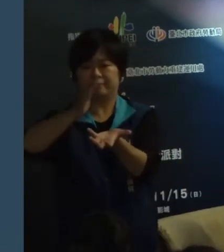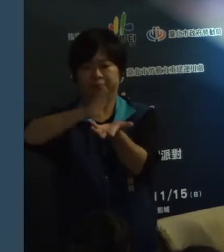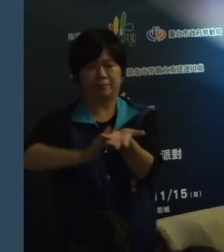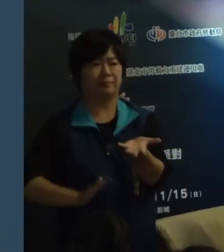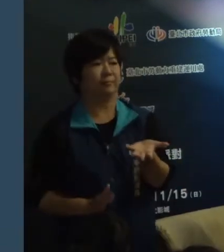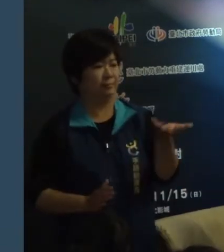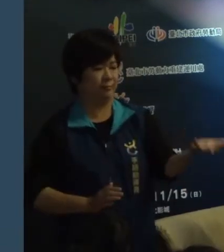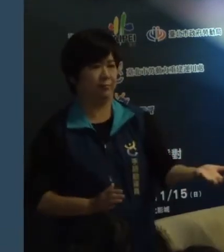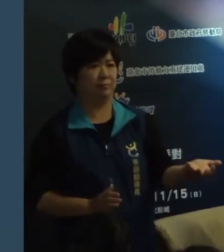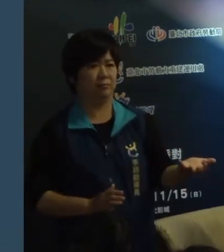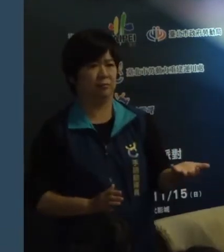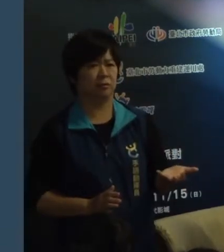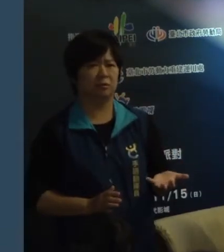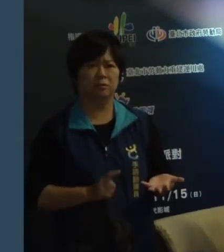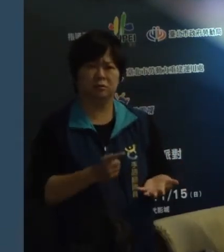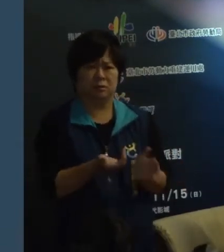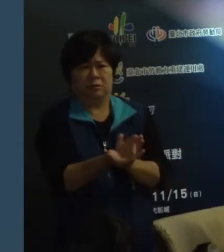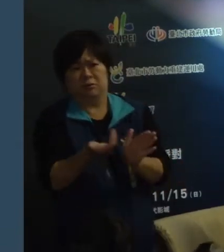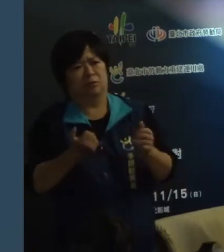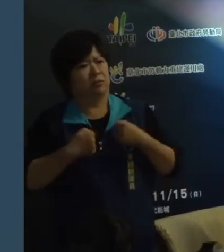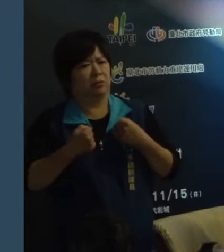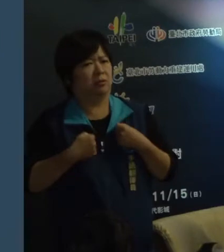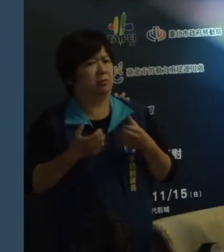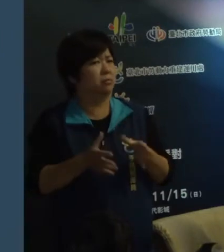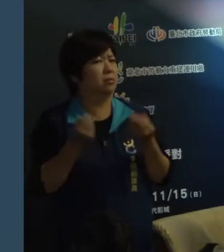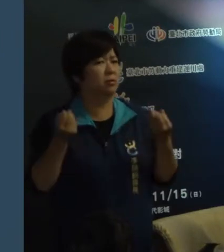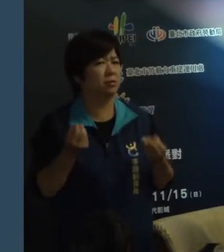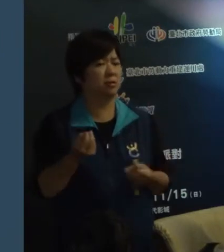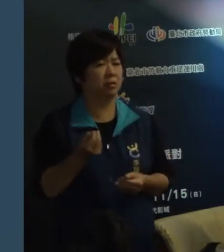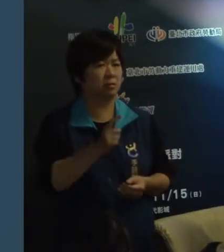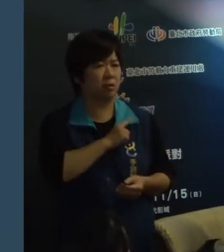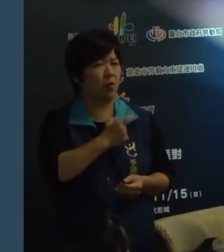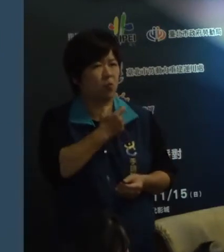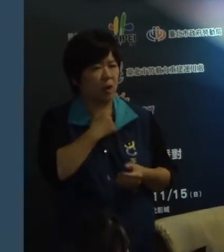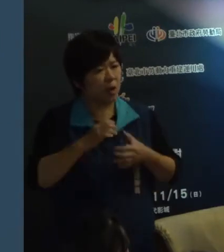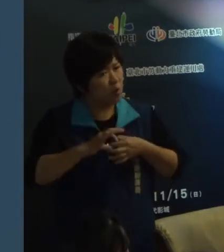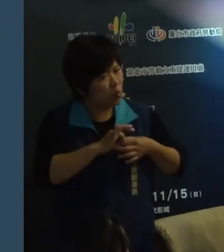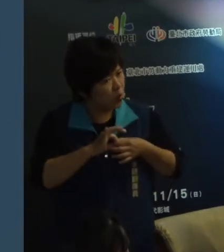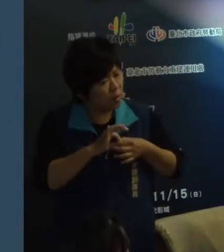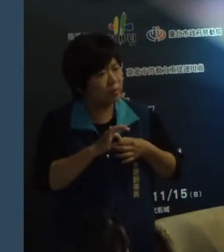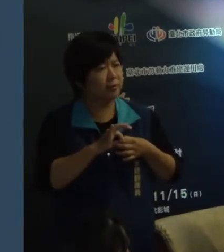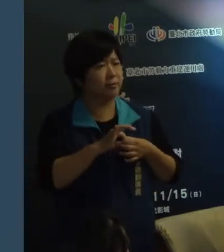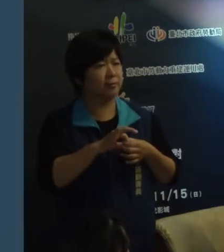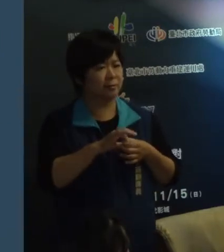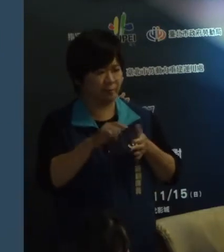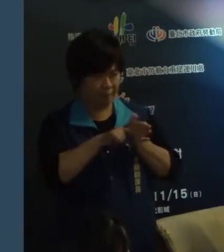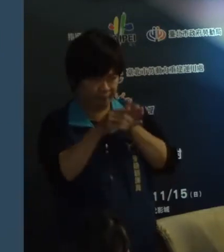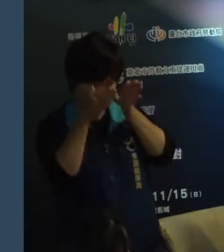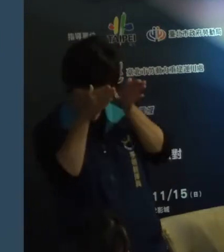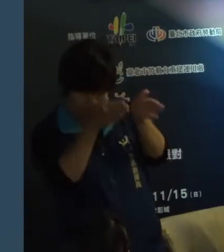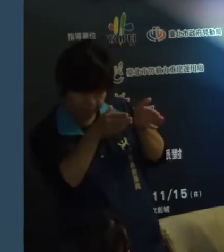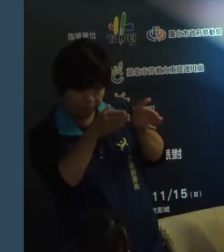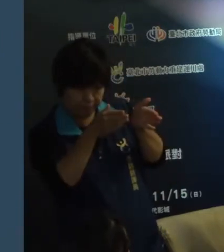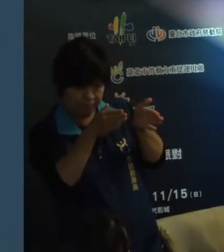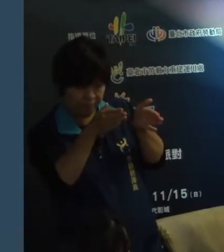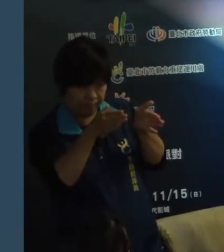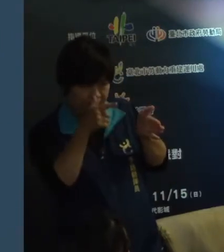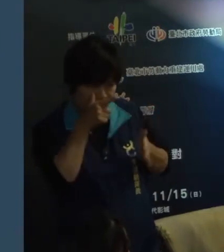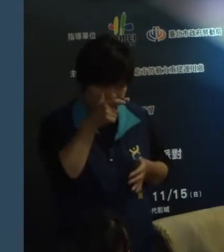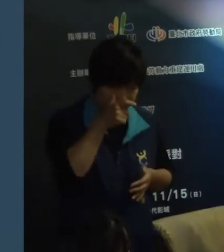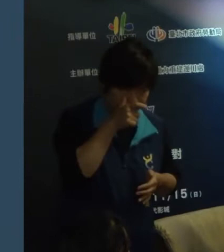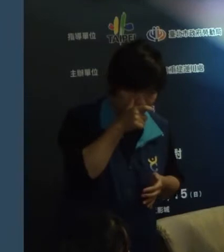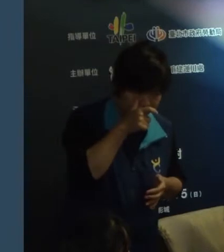些你不用去学习啊，只要你发挥你的关心、你的专注力、你的 观